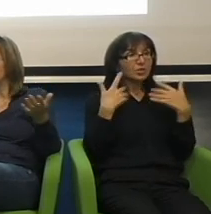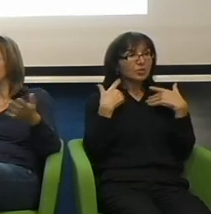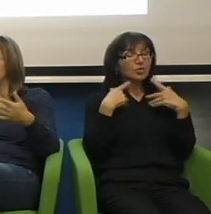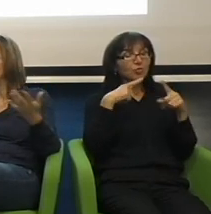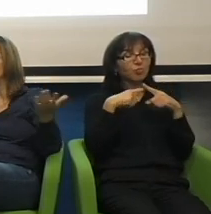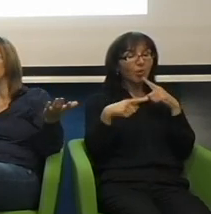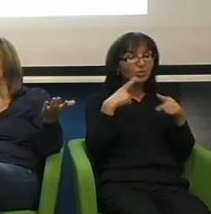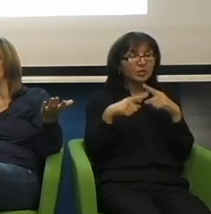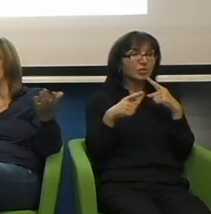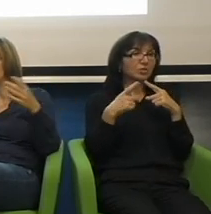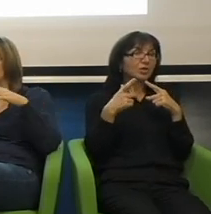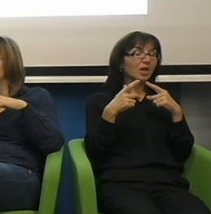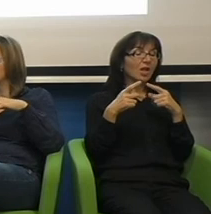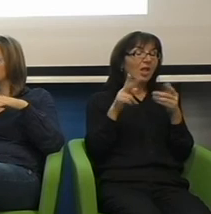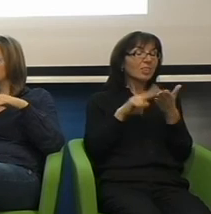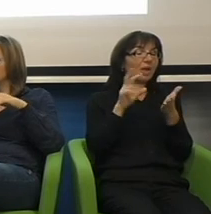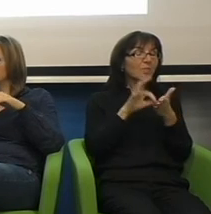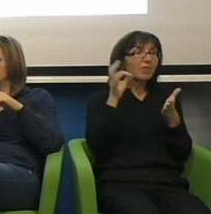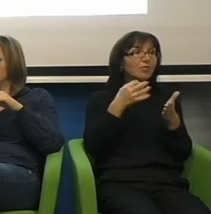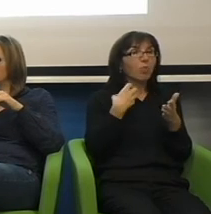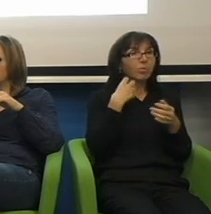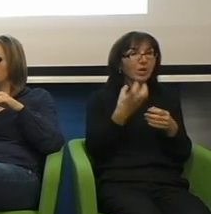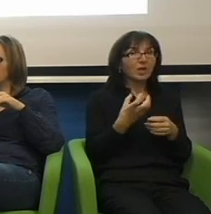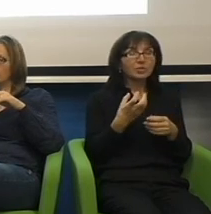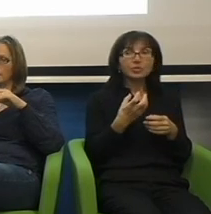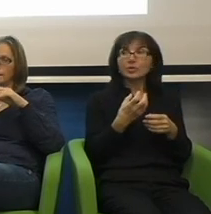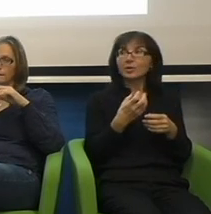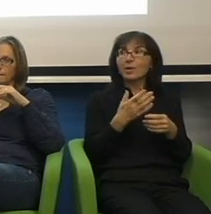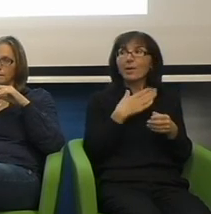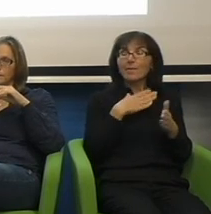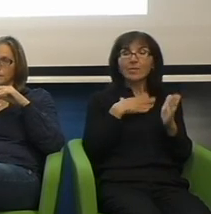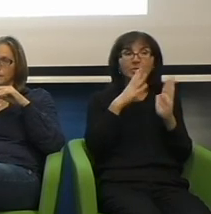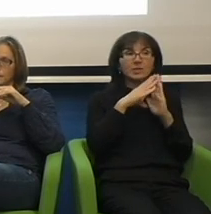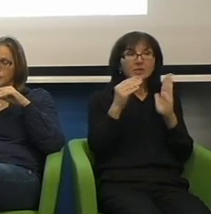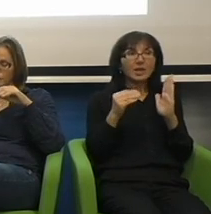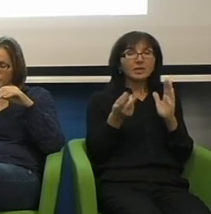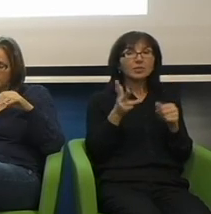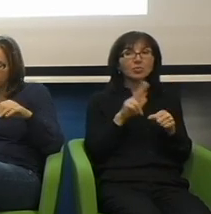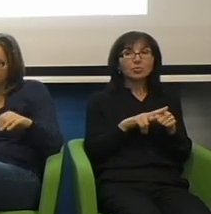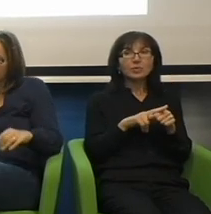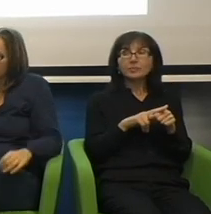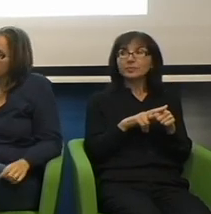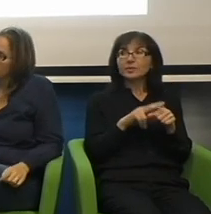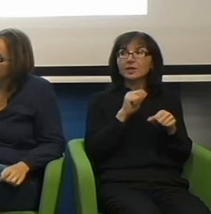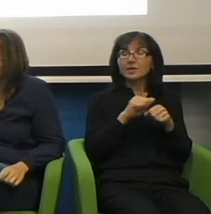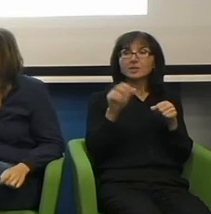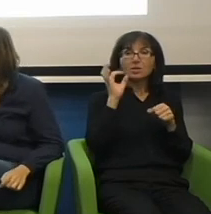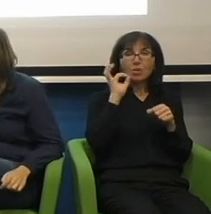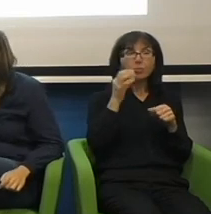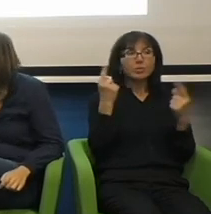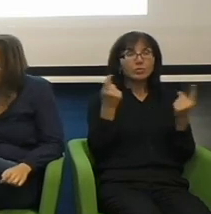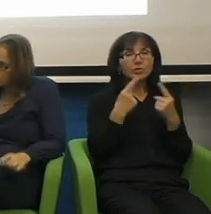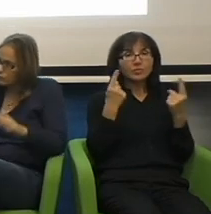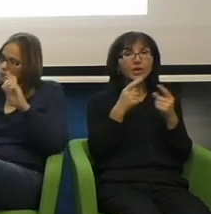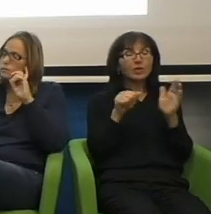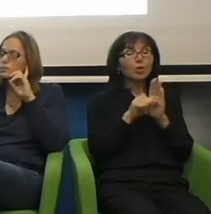coś się dzieje, na pewno im się lepiej powodzi. No i proszę Państwa, mamy ten slajd, który właściwie może być dobrym takim momentem